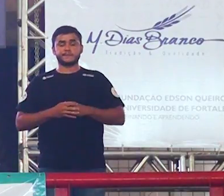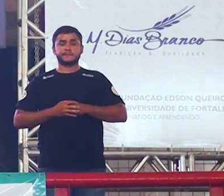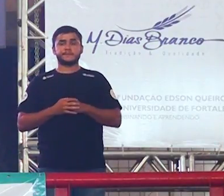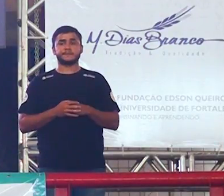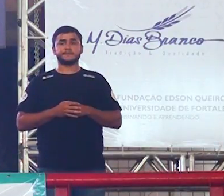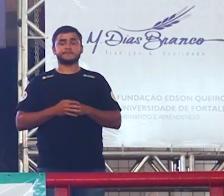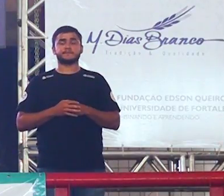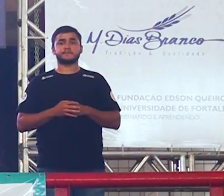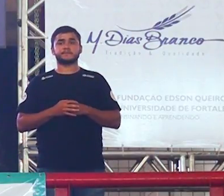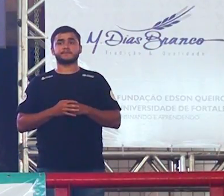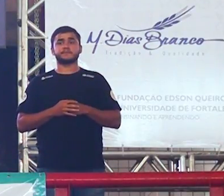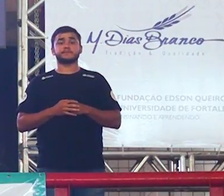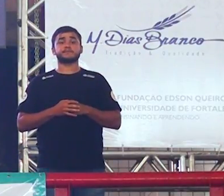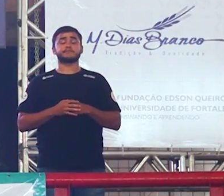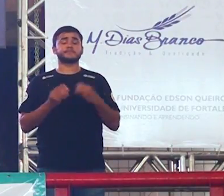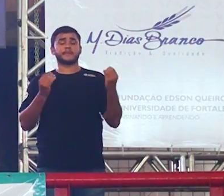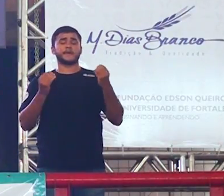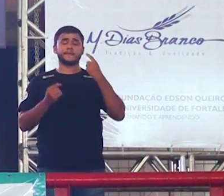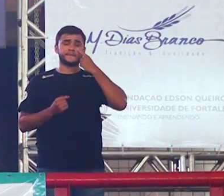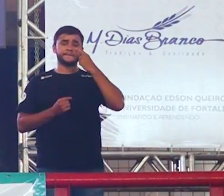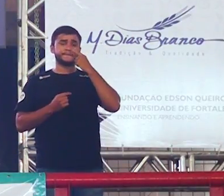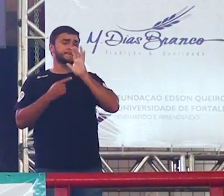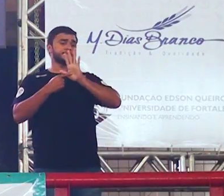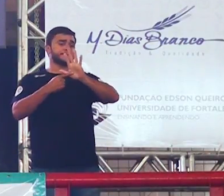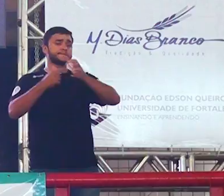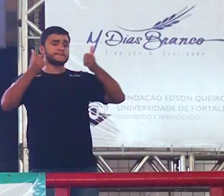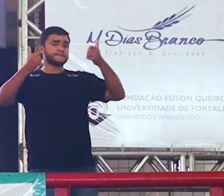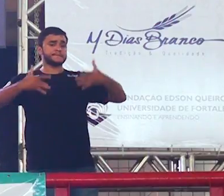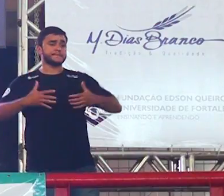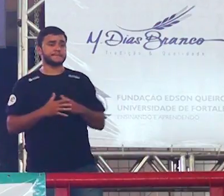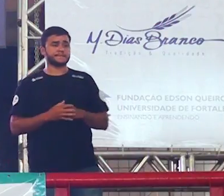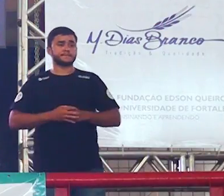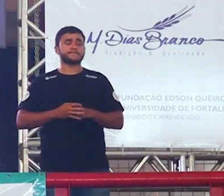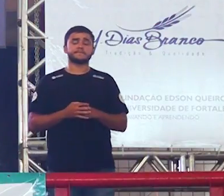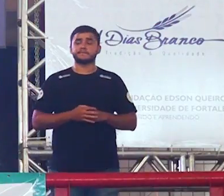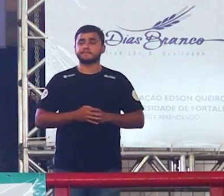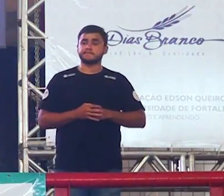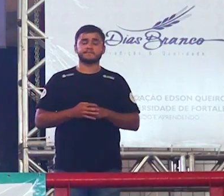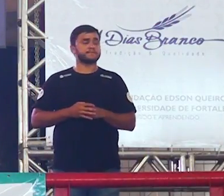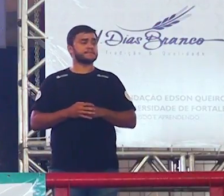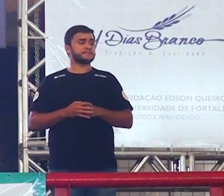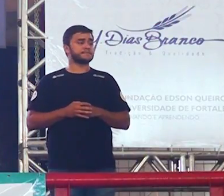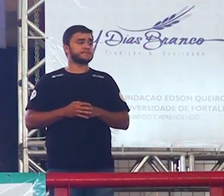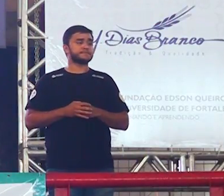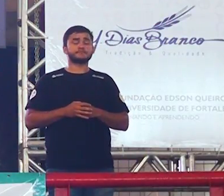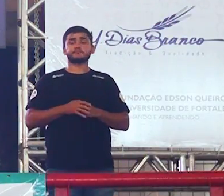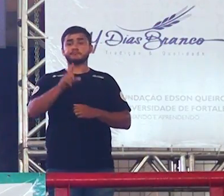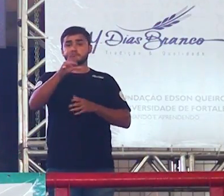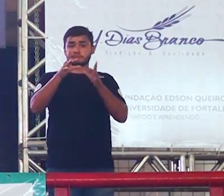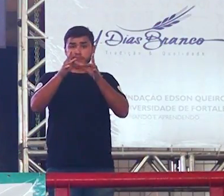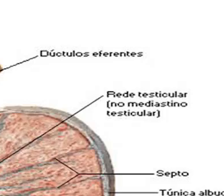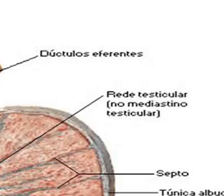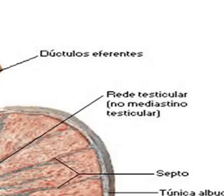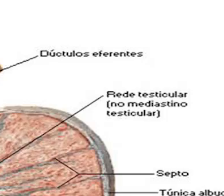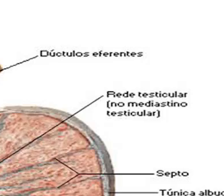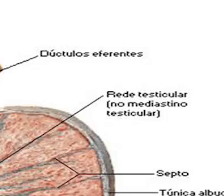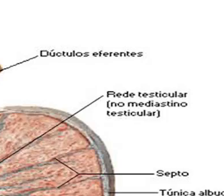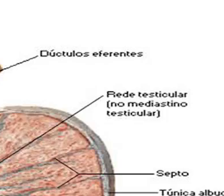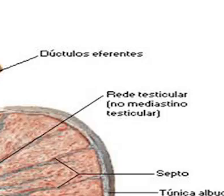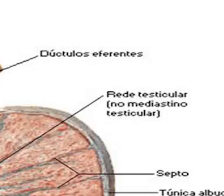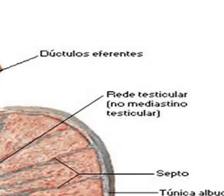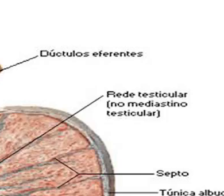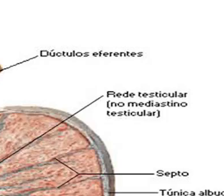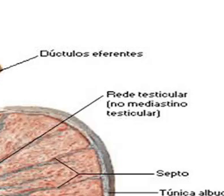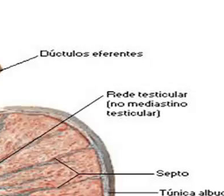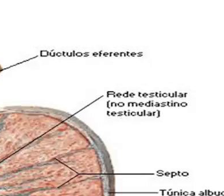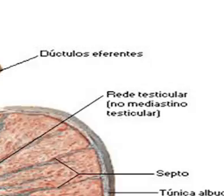Então, e como é que seria no caso o processo? Ah, está aqui. Isso aqui é um detalhamento dos testículos. Eu queria